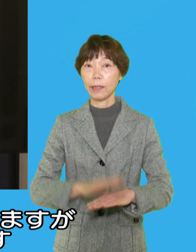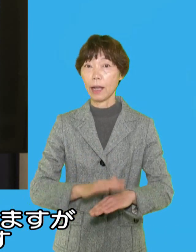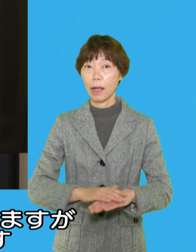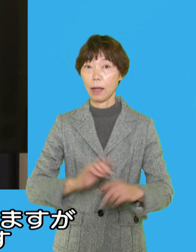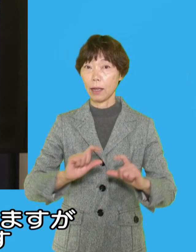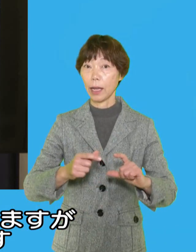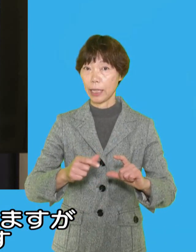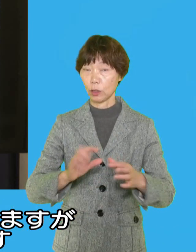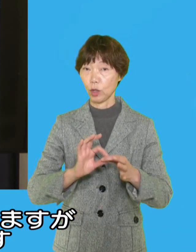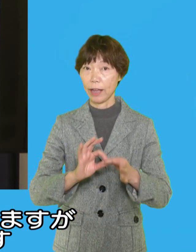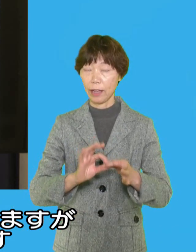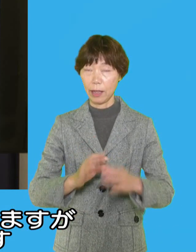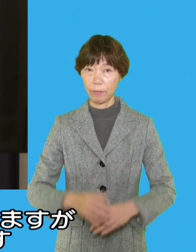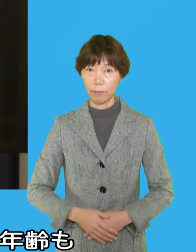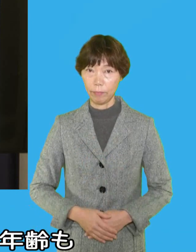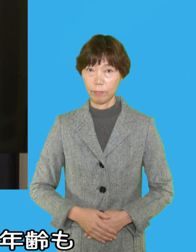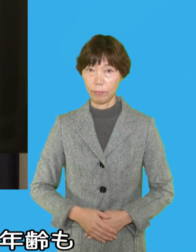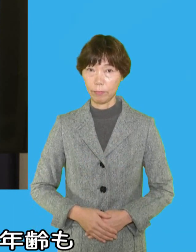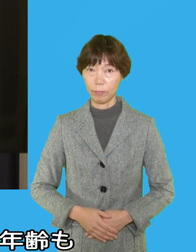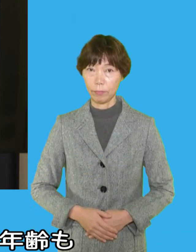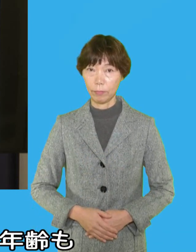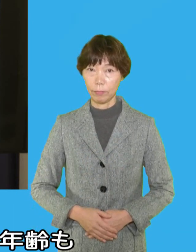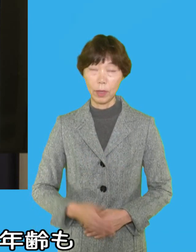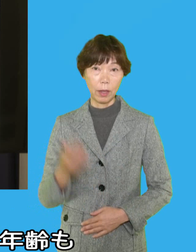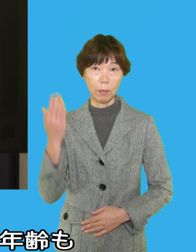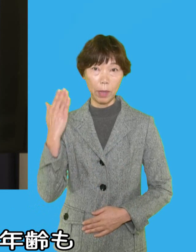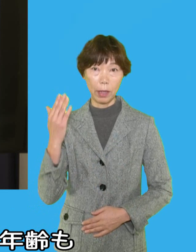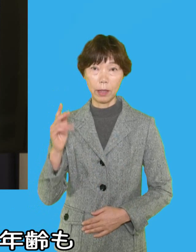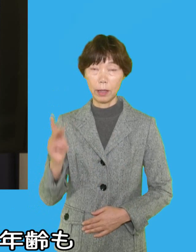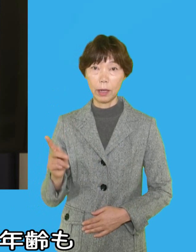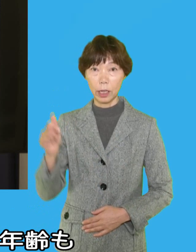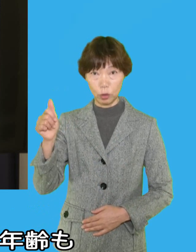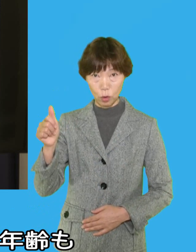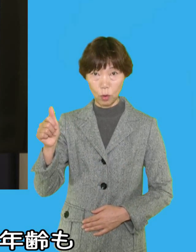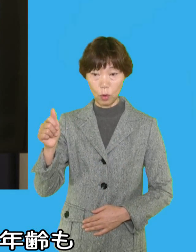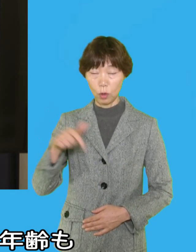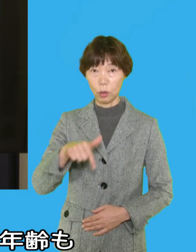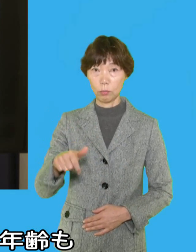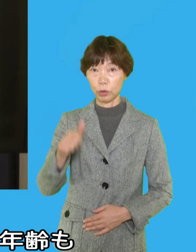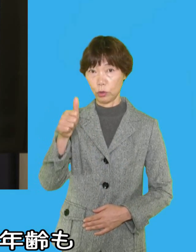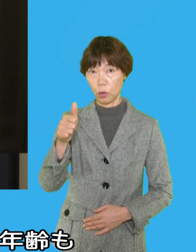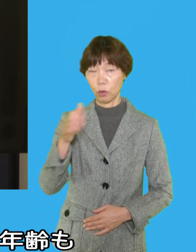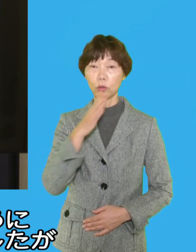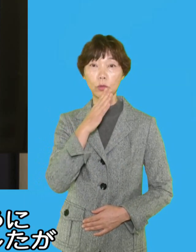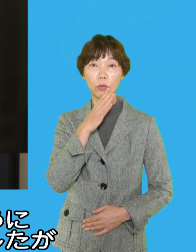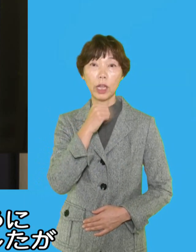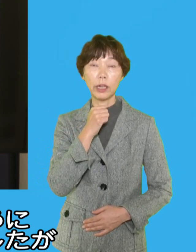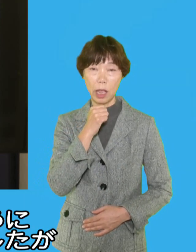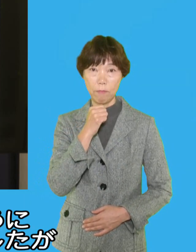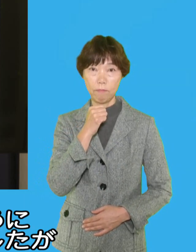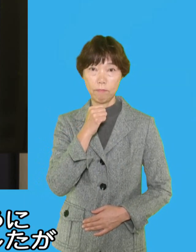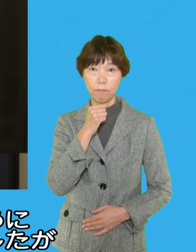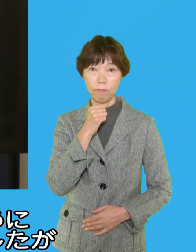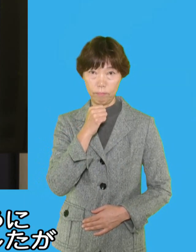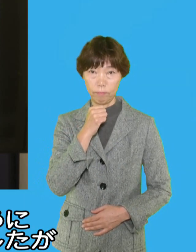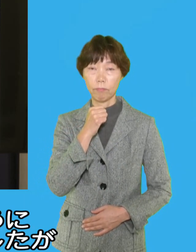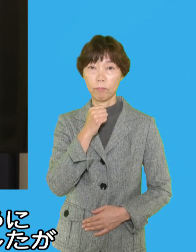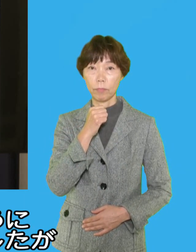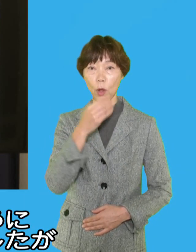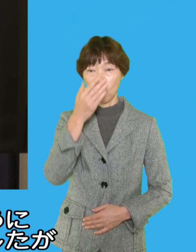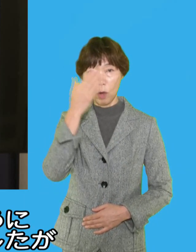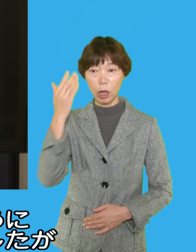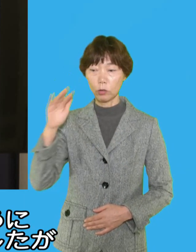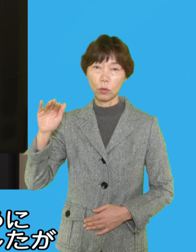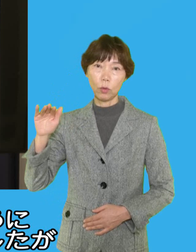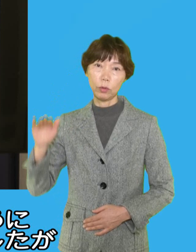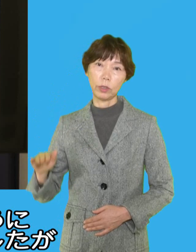方の関係の部分ですね、前回課長級とか部長級の年齢も若い世代